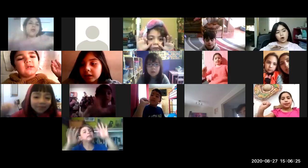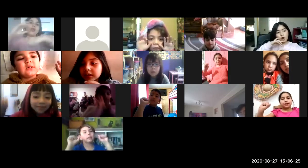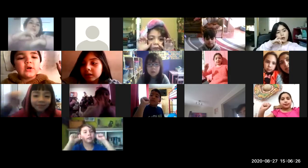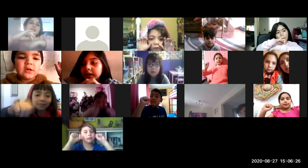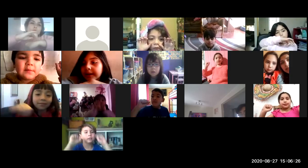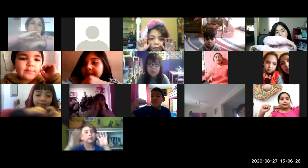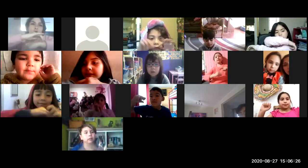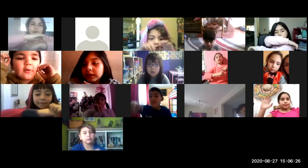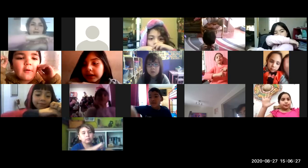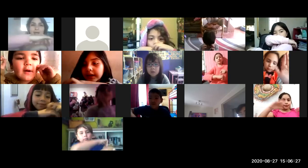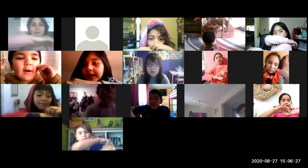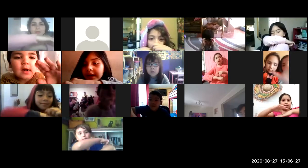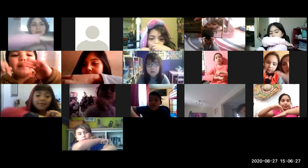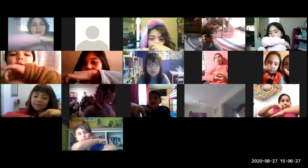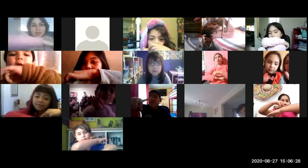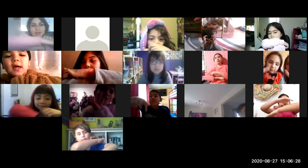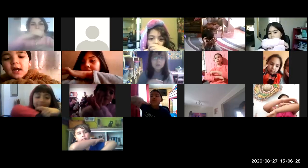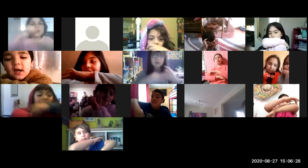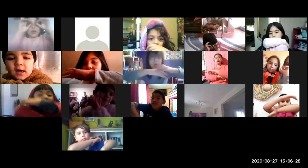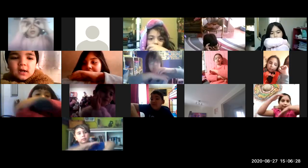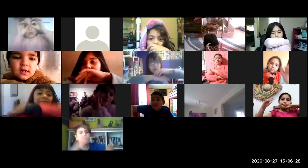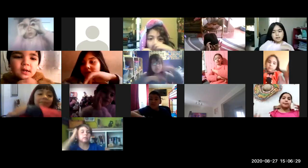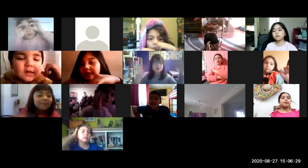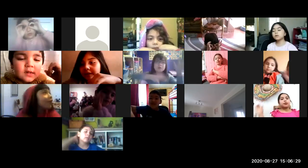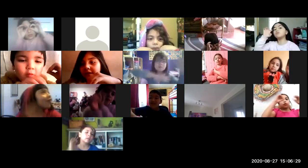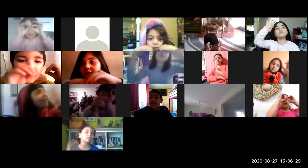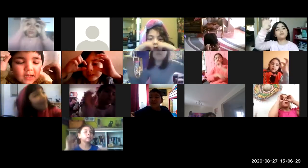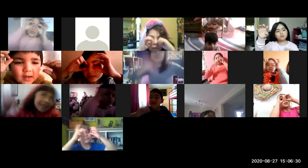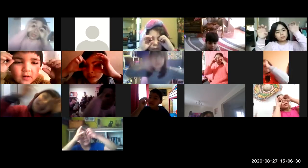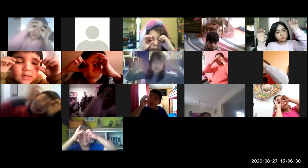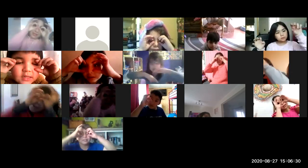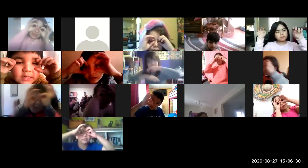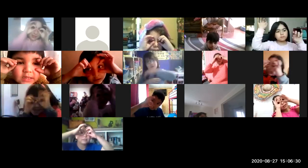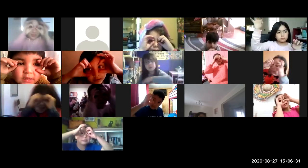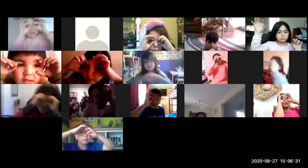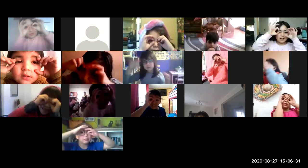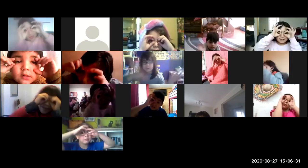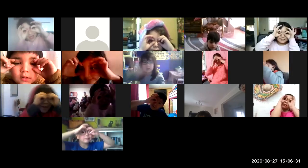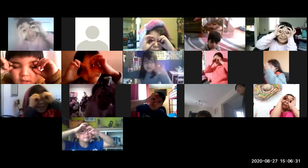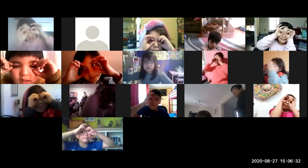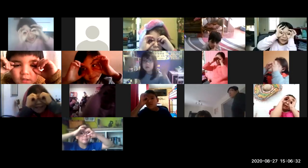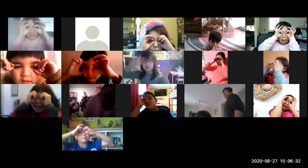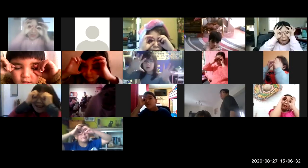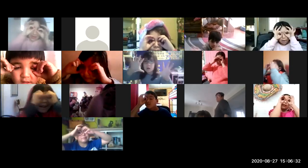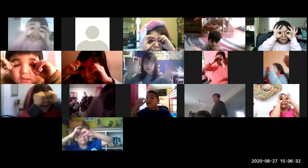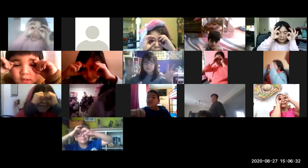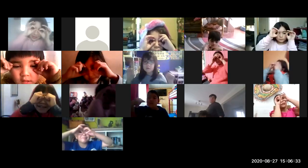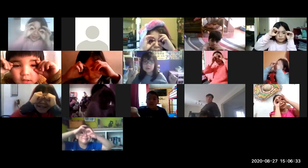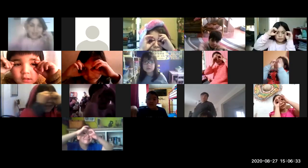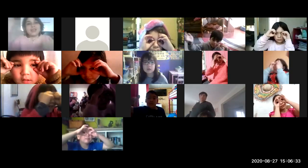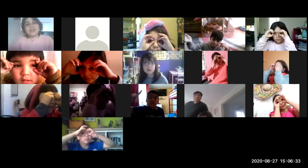cierro, las pongo a caminar. Unos anteojitos para